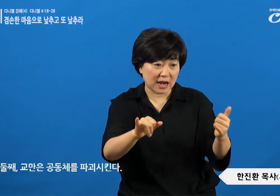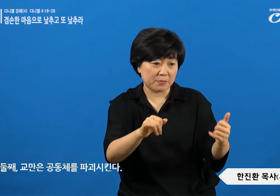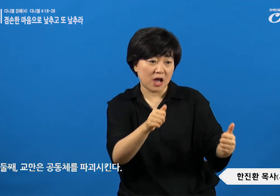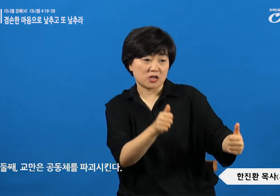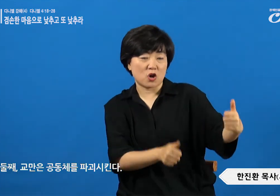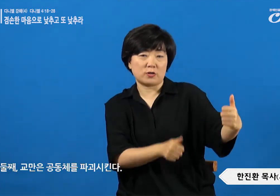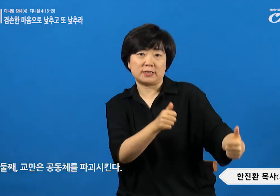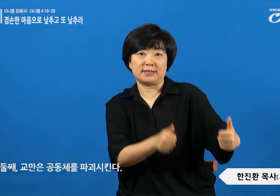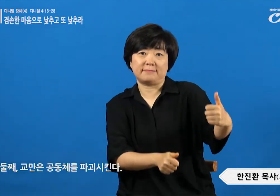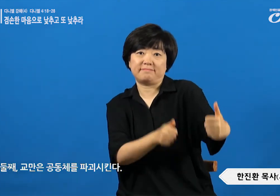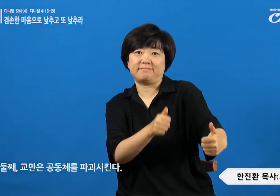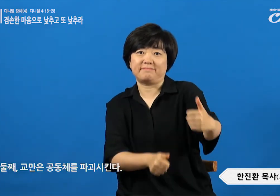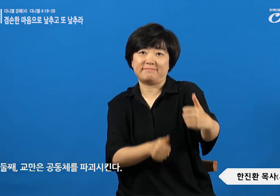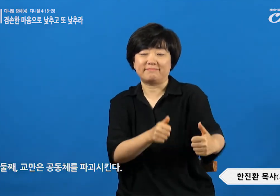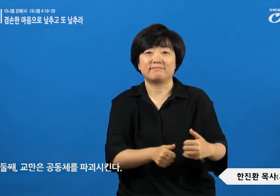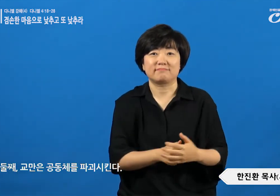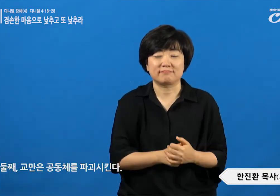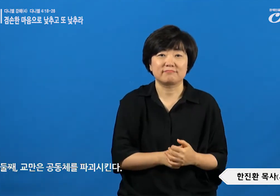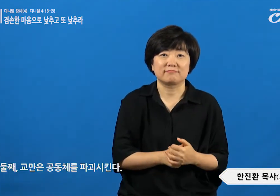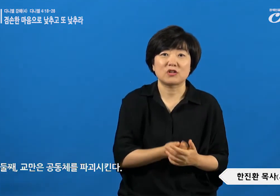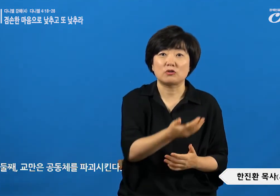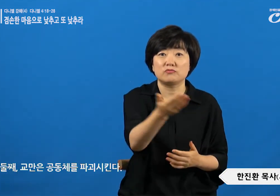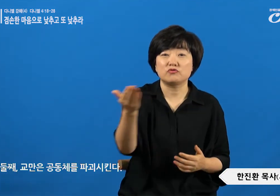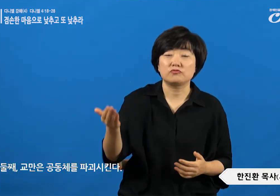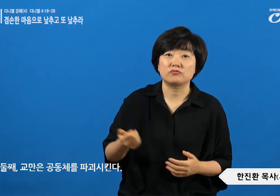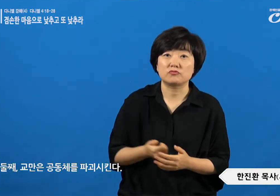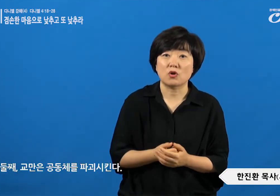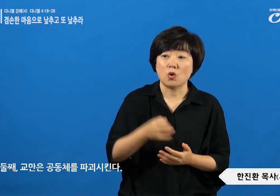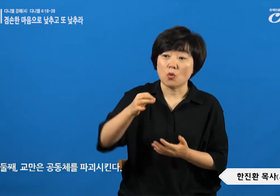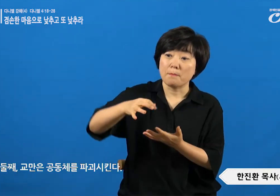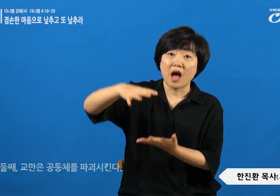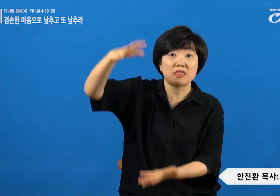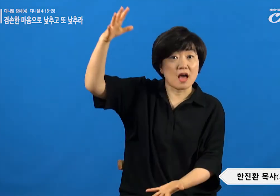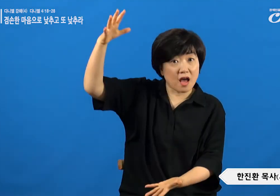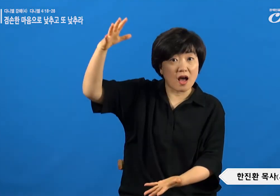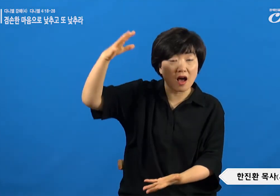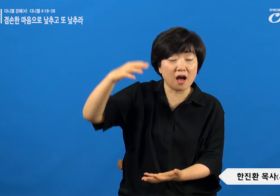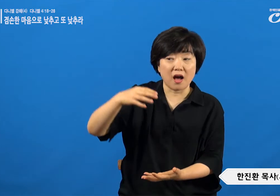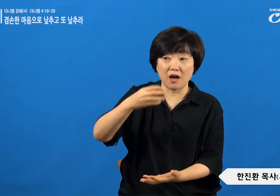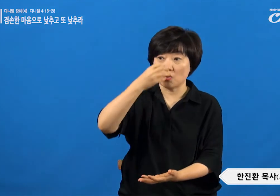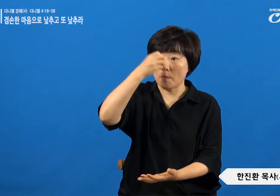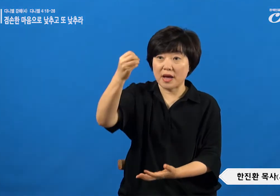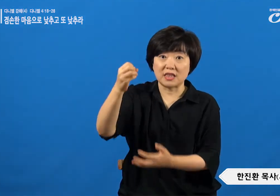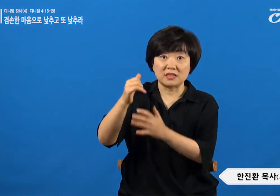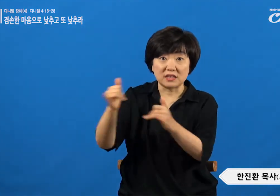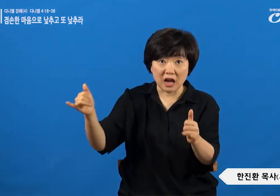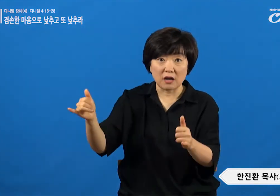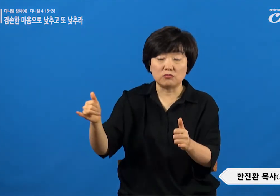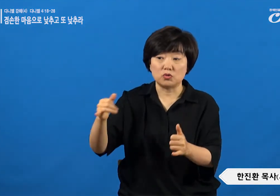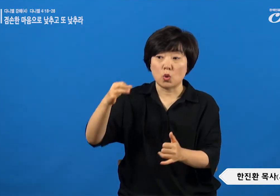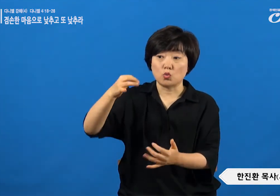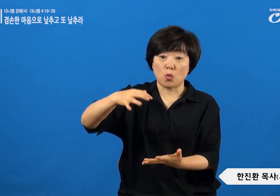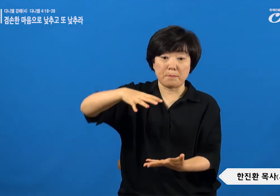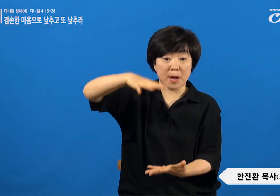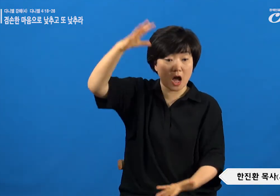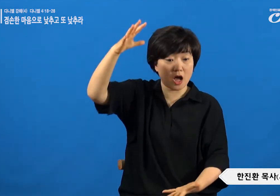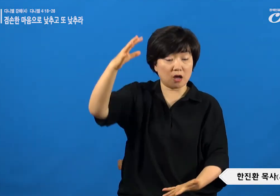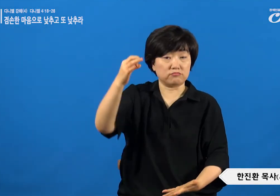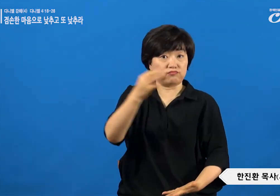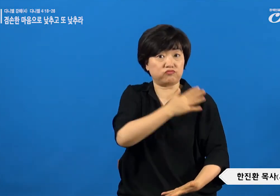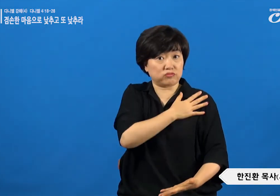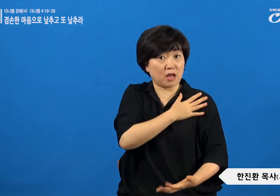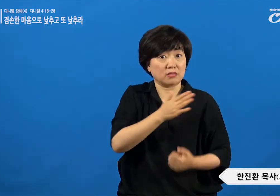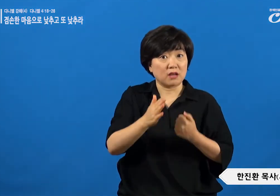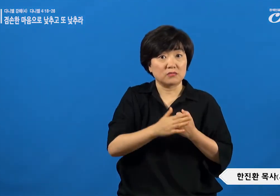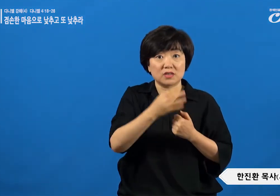사람과 경쟁하려고 합니다. 여러분, 돈 많다고 교만한 사람은 단순히 돈이 많기